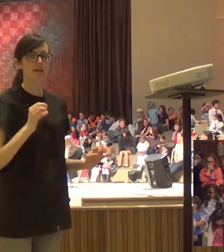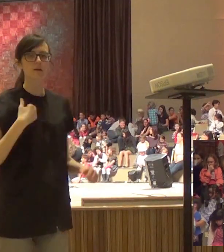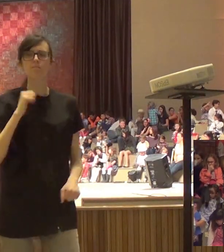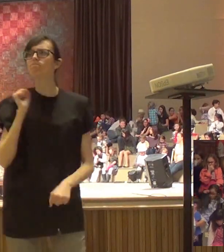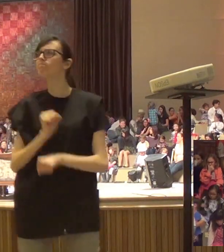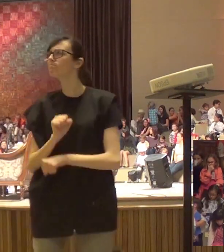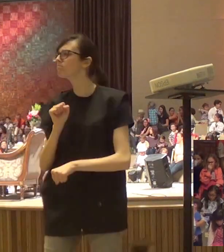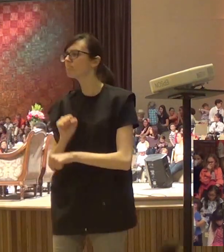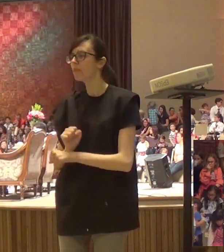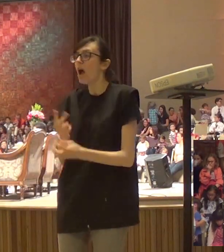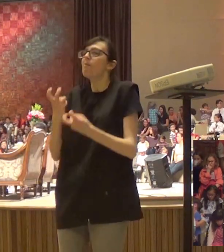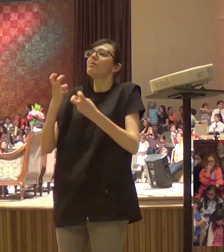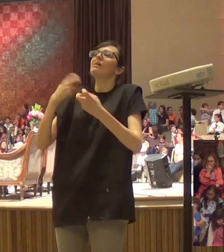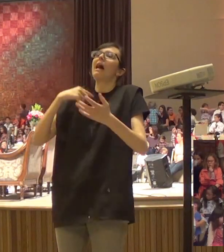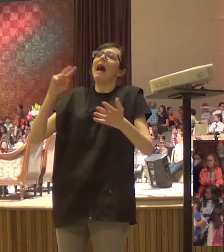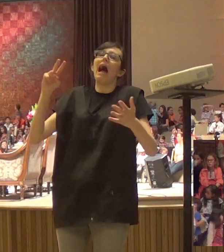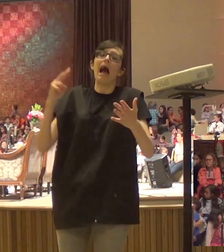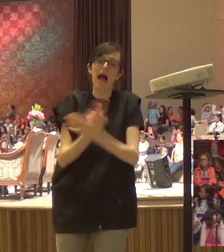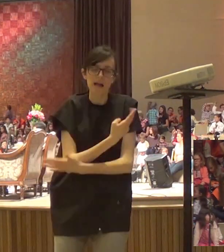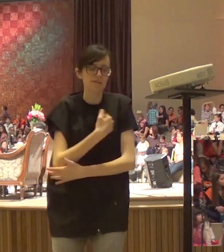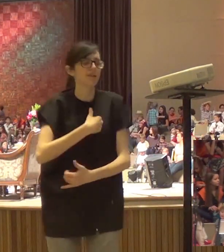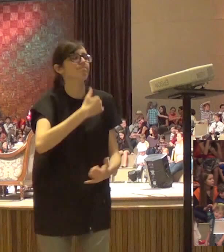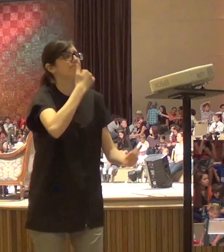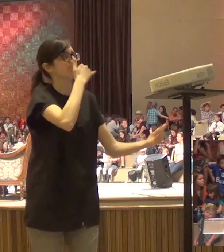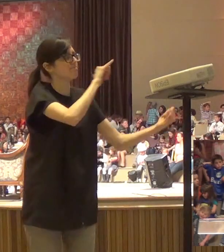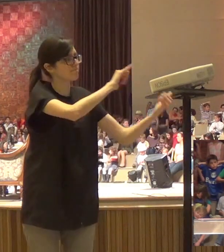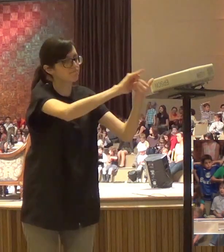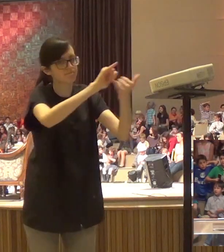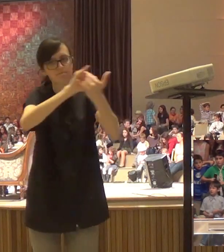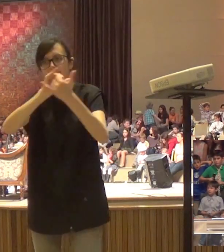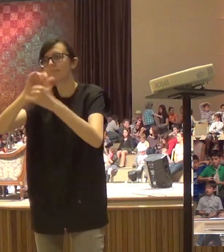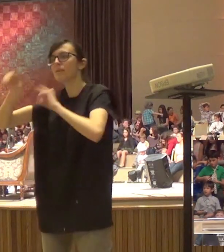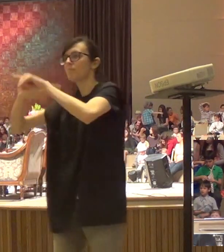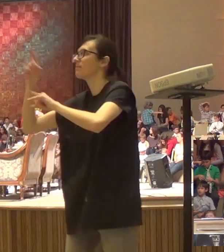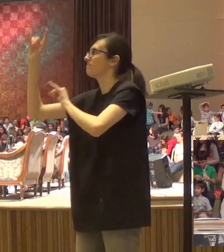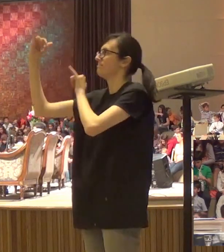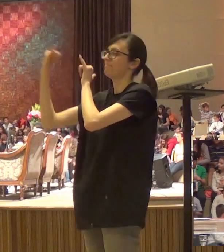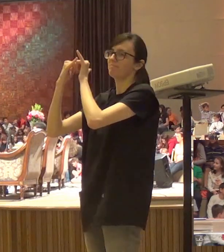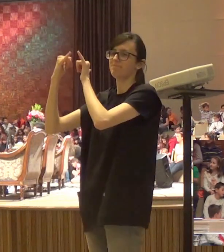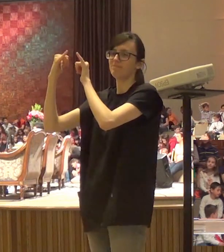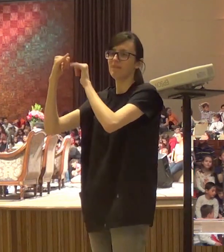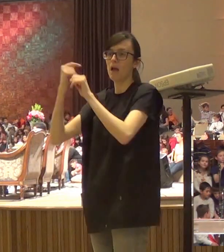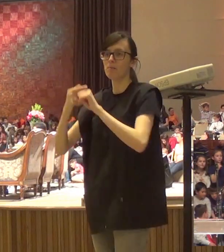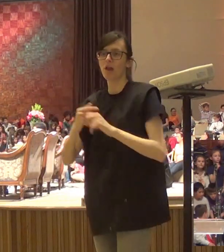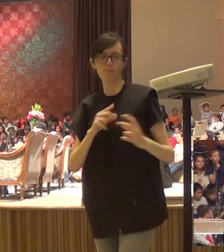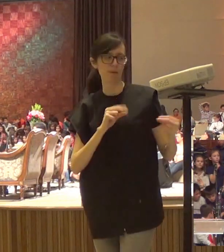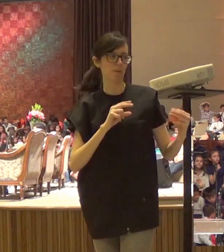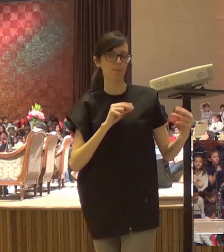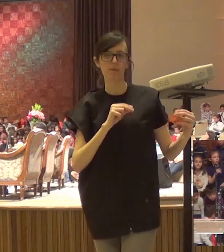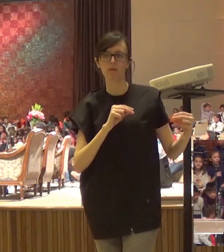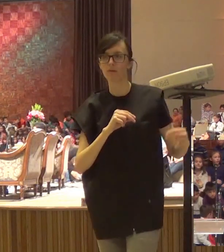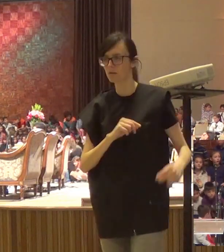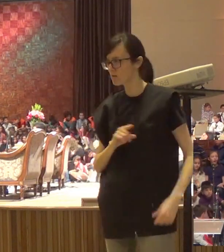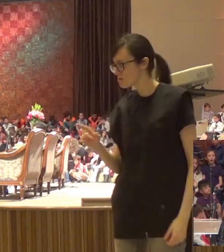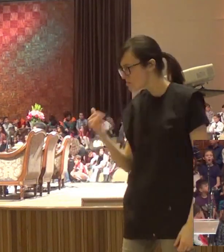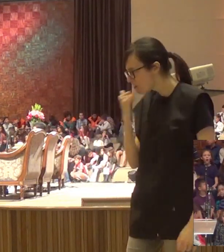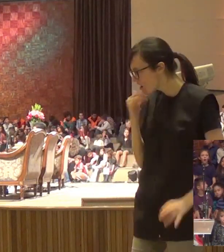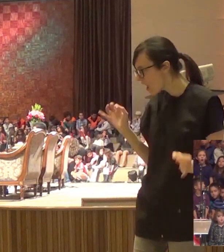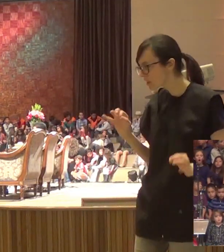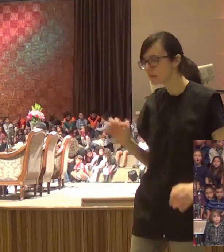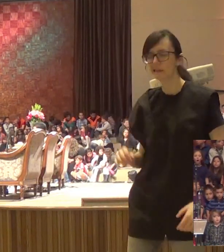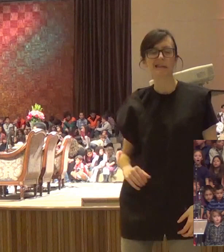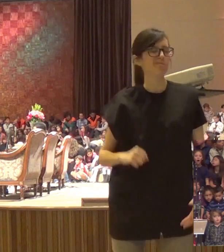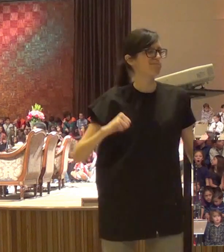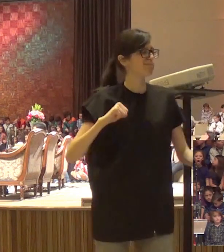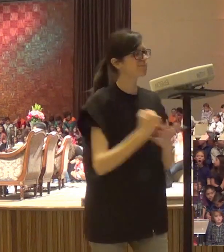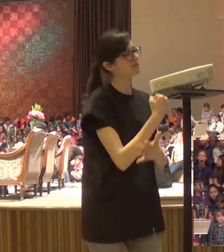motivar a pedir perdão quando ele fica em silêncio com a gente. E esse adolescente matou a charada na hora. Falou, meu pai, eu preciso